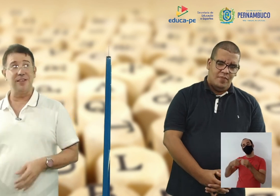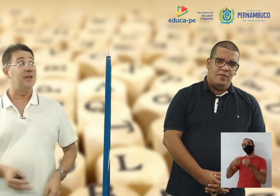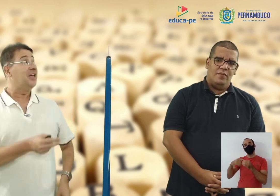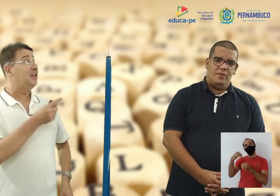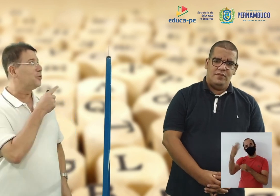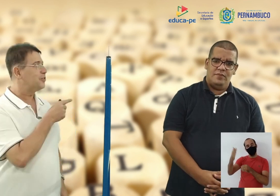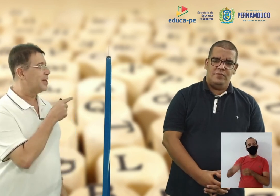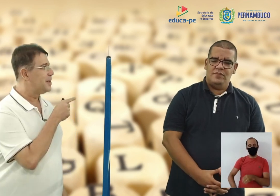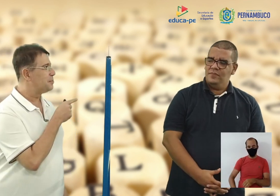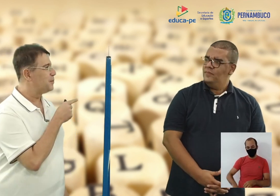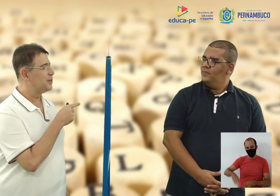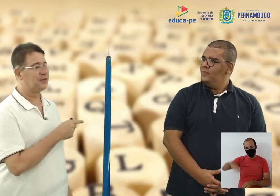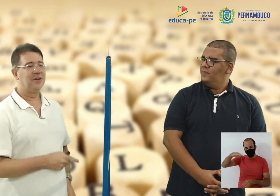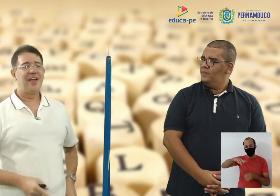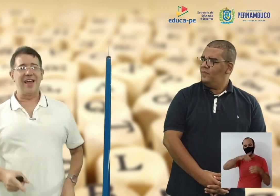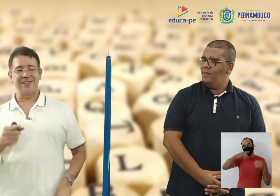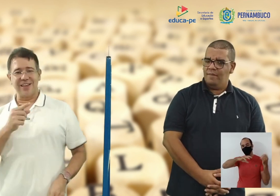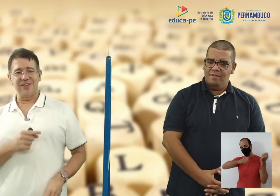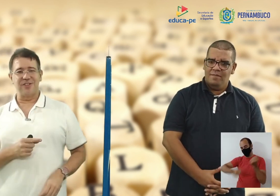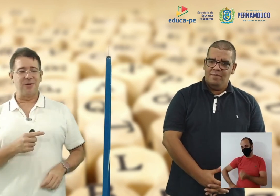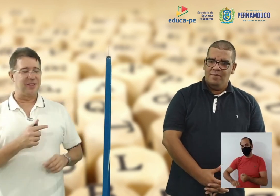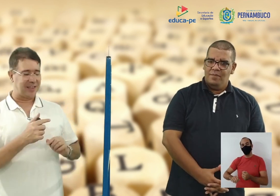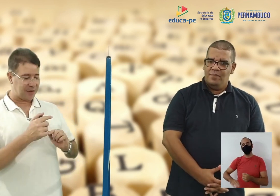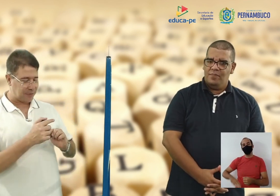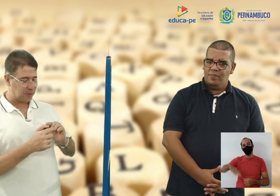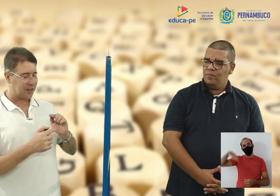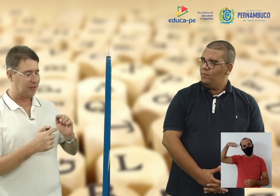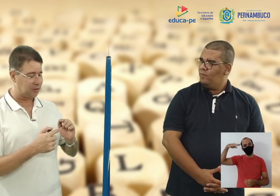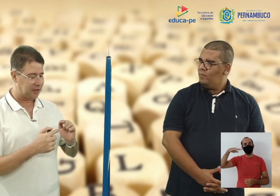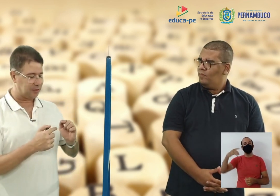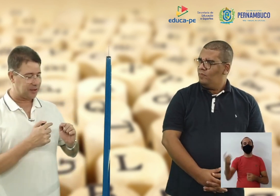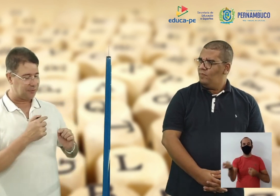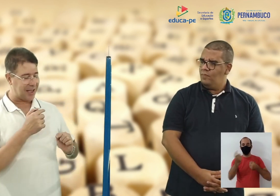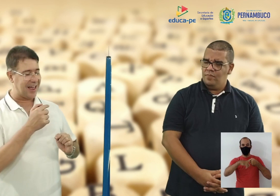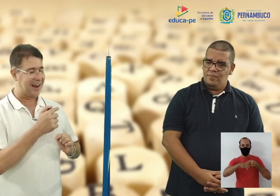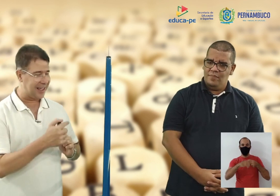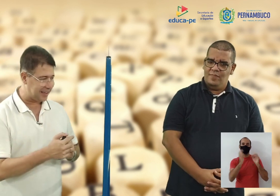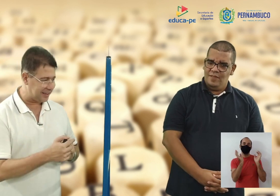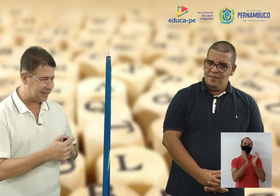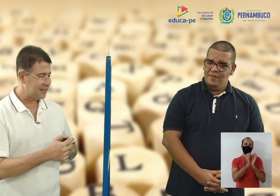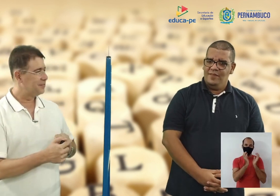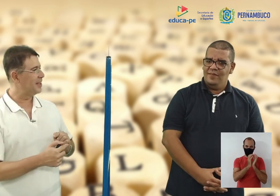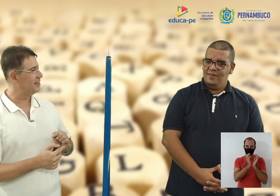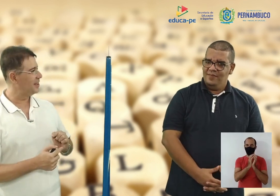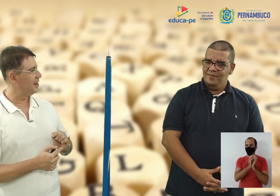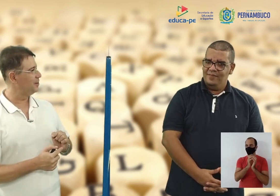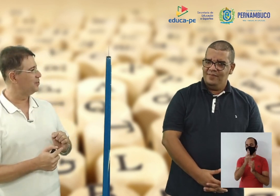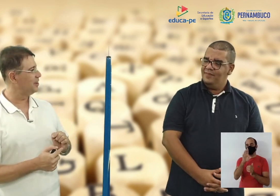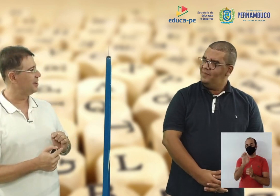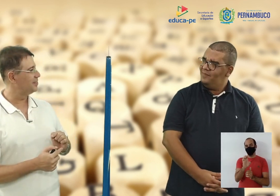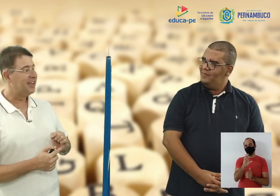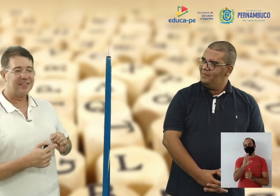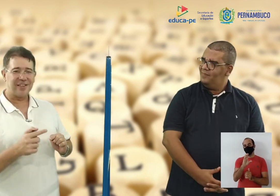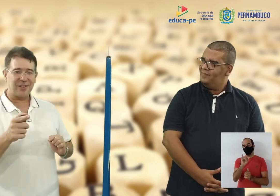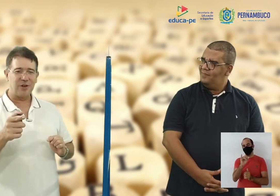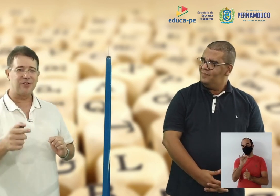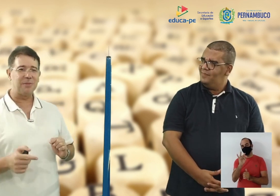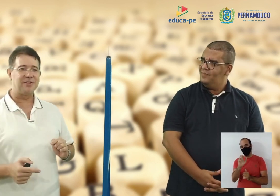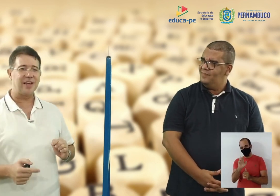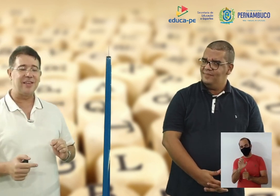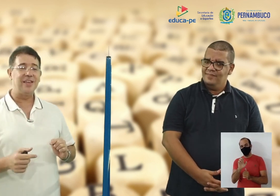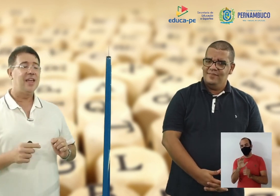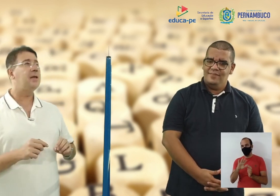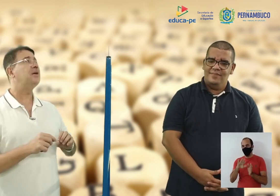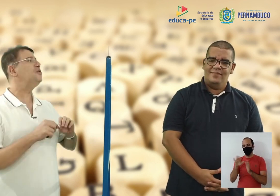ao Recife. E justamente, professor, essa questão de que, voltando ao título, que vai além das elegias, certo? Nós